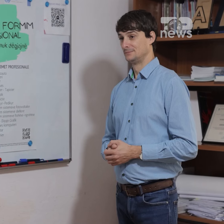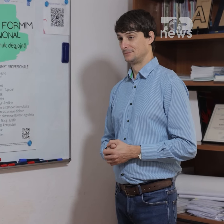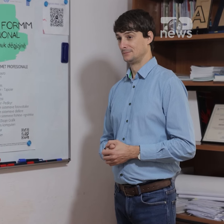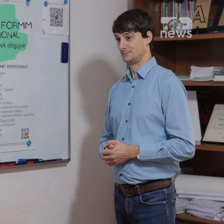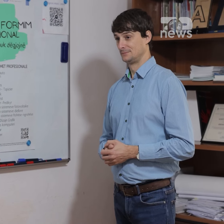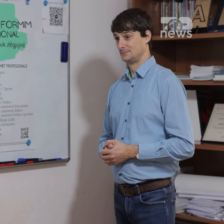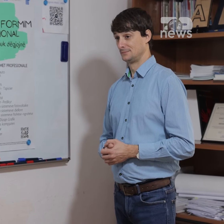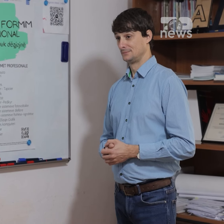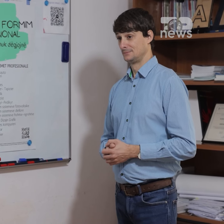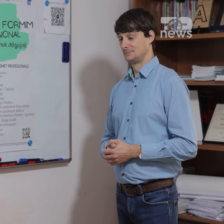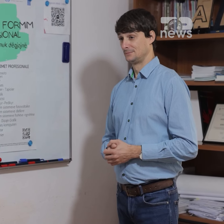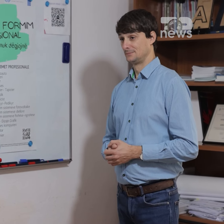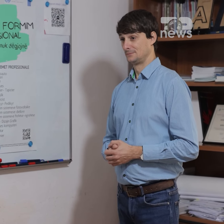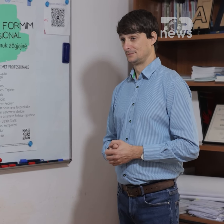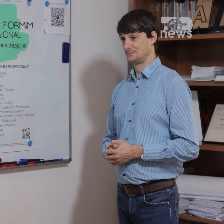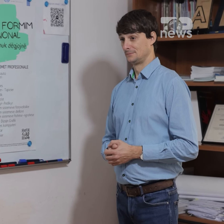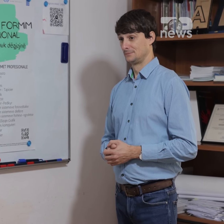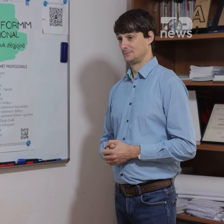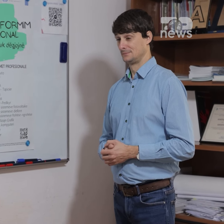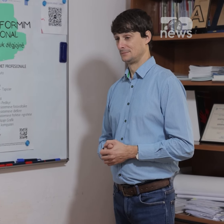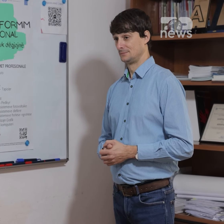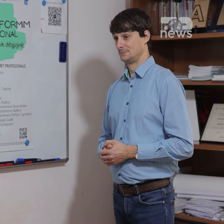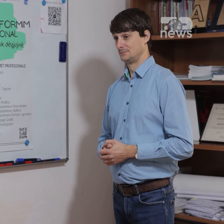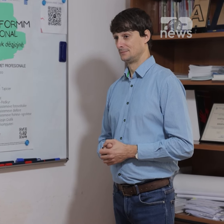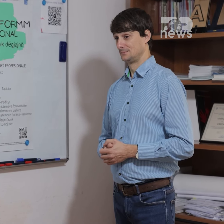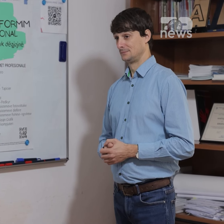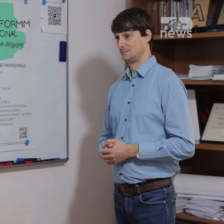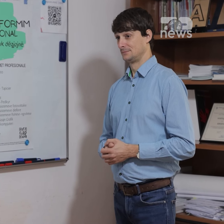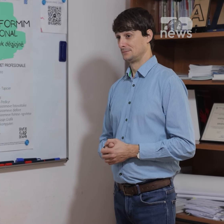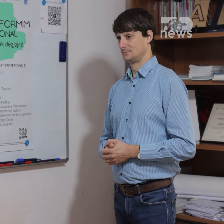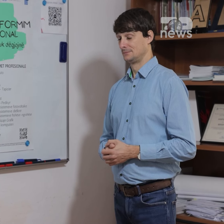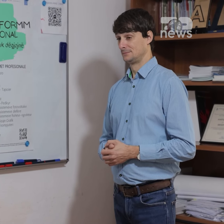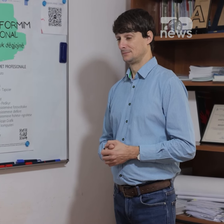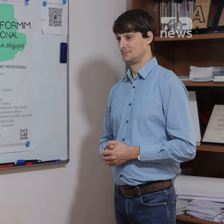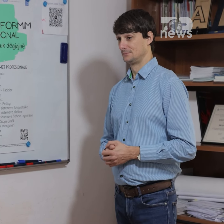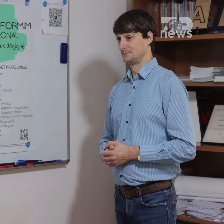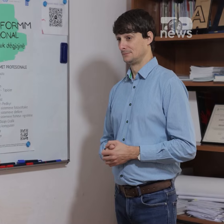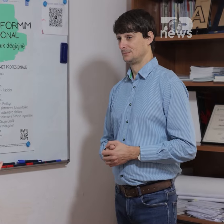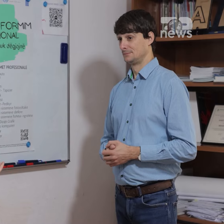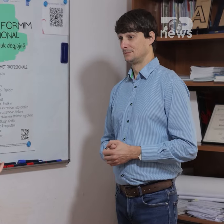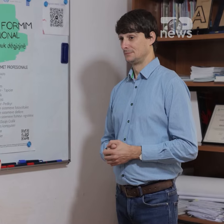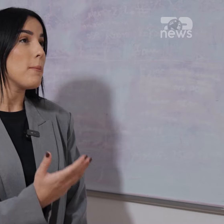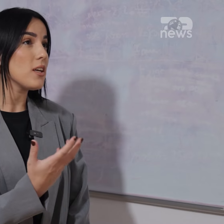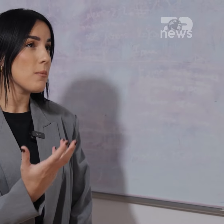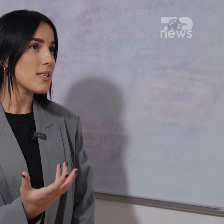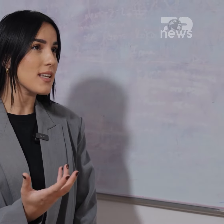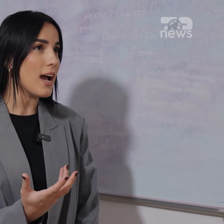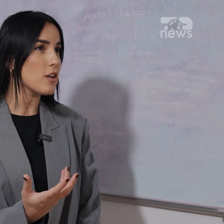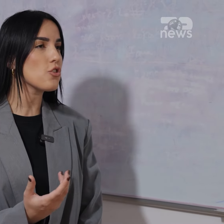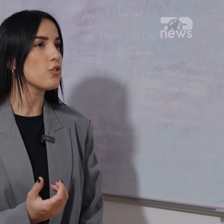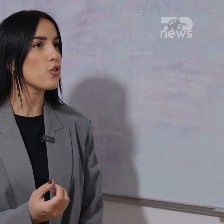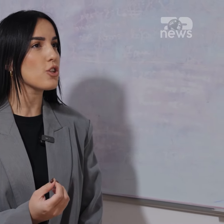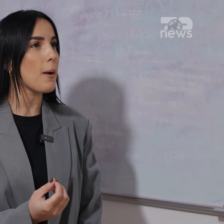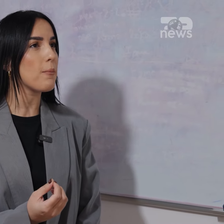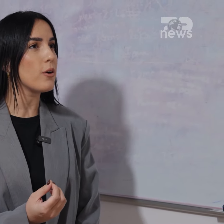Ndërkohë Flori, duke të falënderuar për kohën tuaj për Ora e Tiranës, do doja që ta përmbyllim me një mesazh, ndoshta për